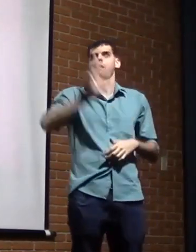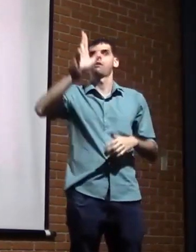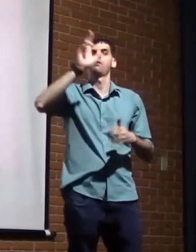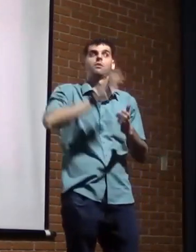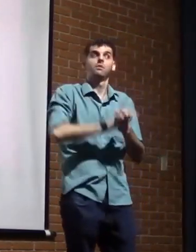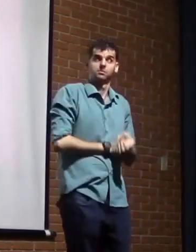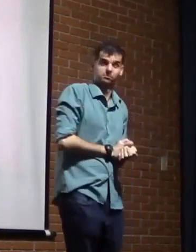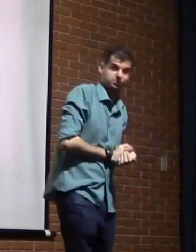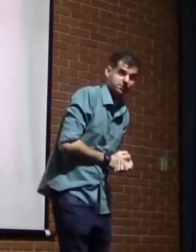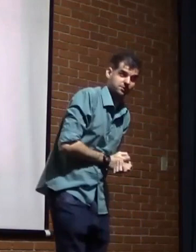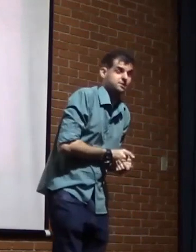Nossa, uau!